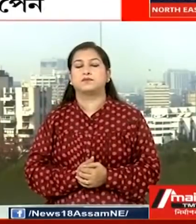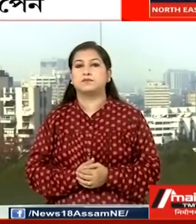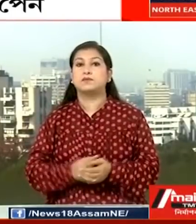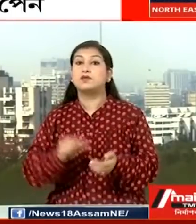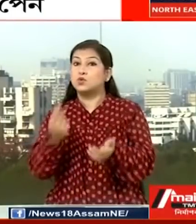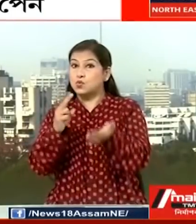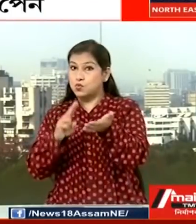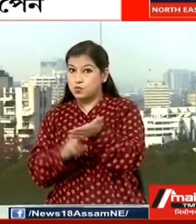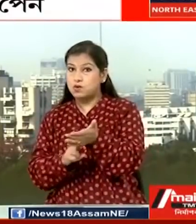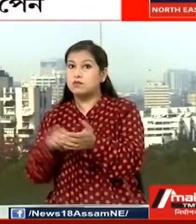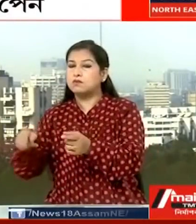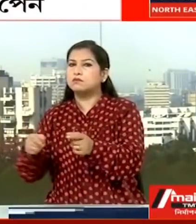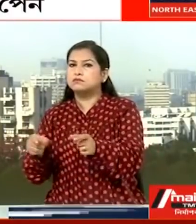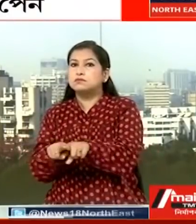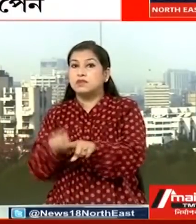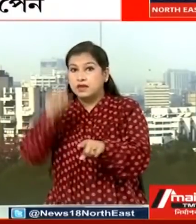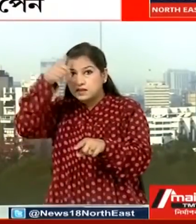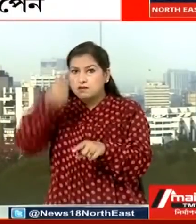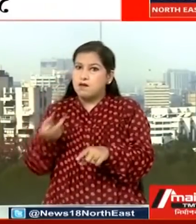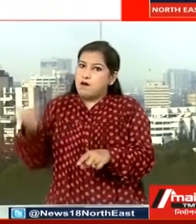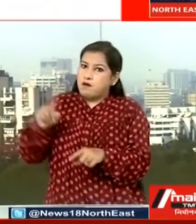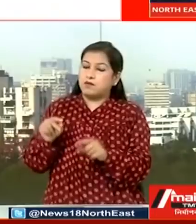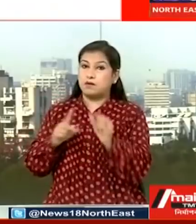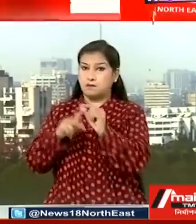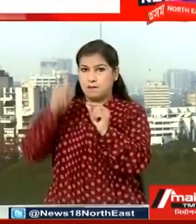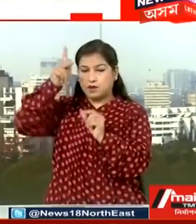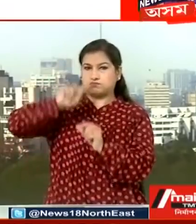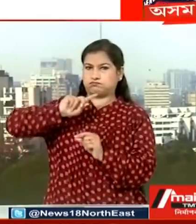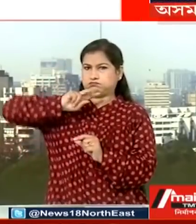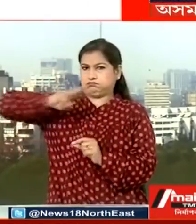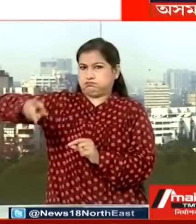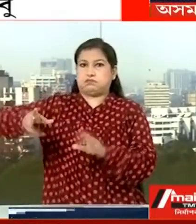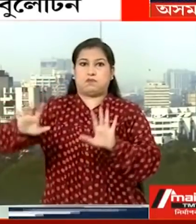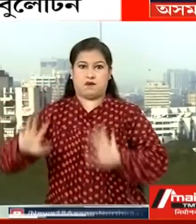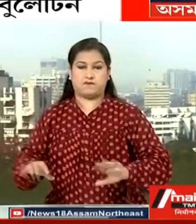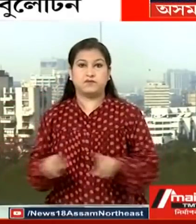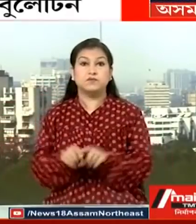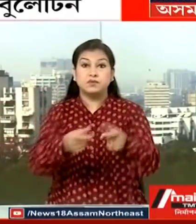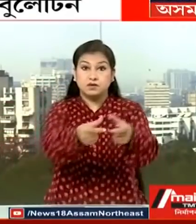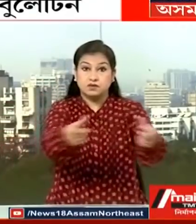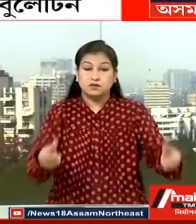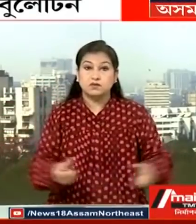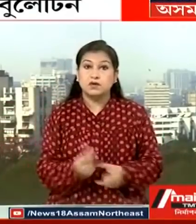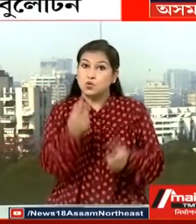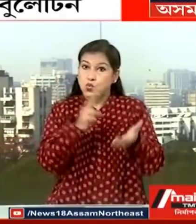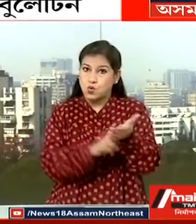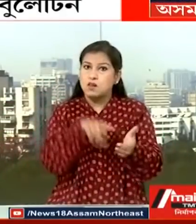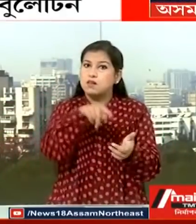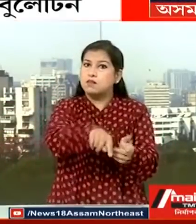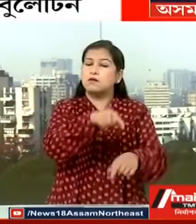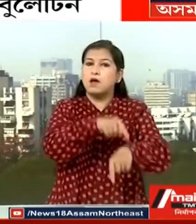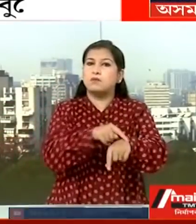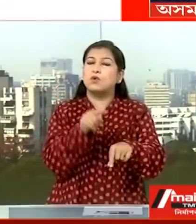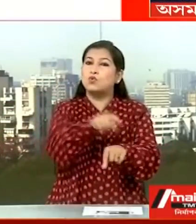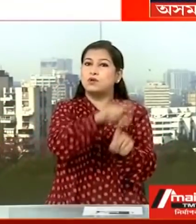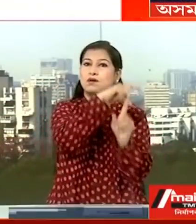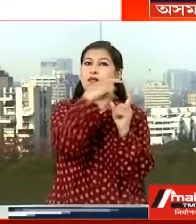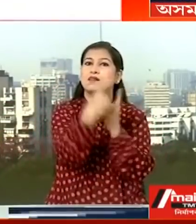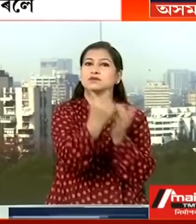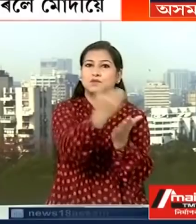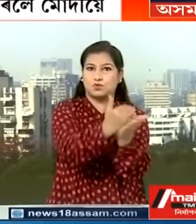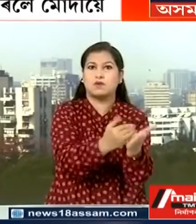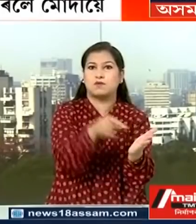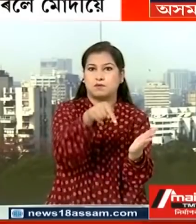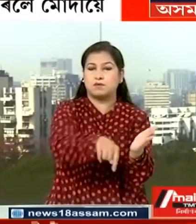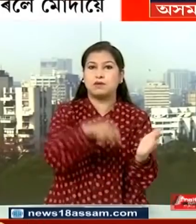संयुक्त राष्ट्र के मंच पर भारत ने एक बार फिर पाकिस्तान को लताड़ लगाई है। संयुक्त राष्ट्र के शांति की संस्कृति फोरम में चर्चा के